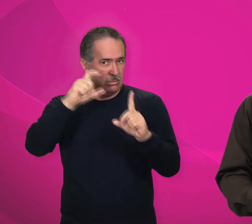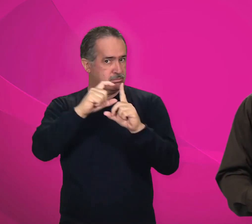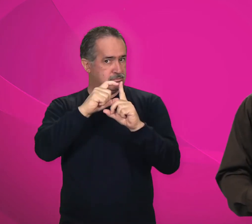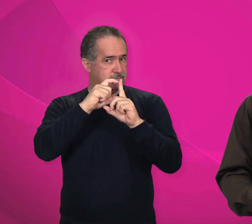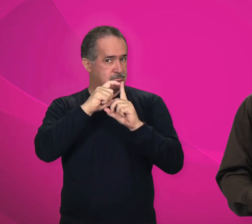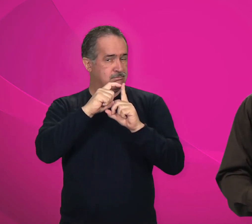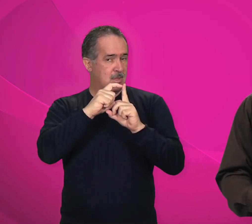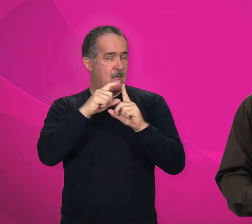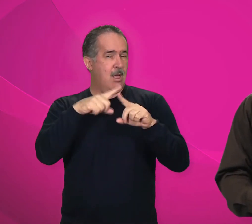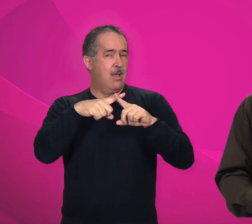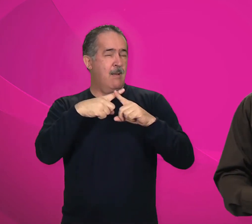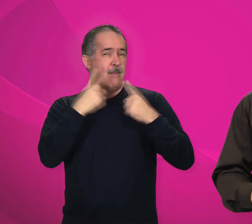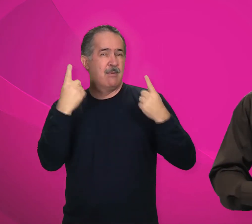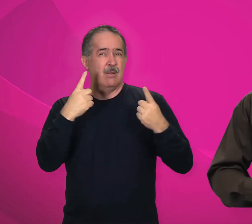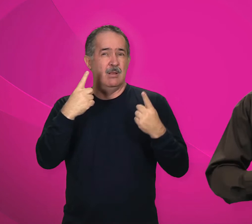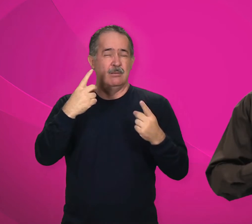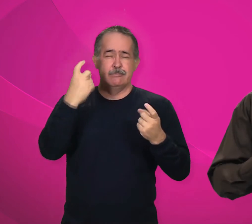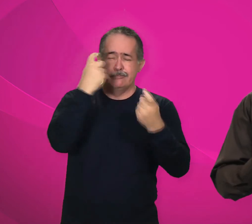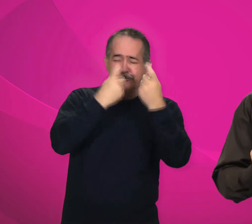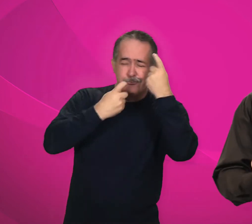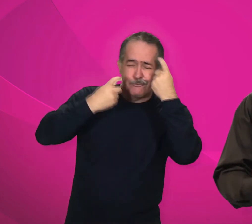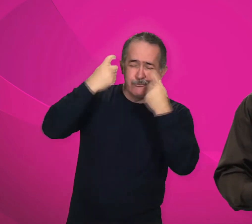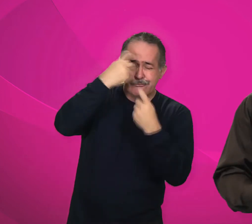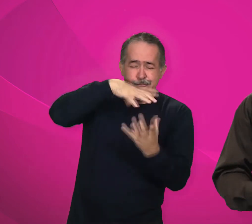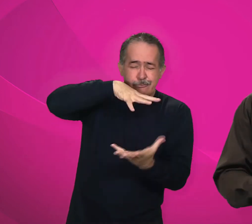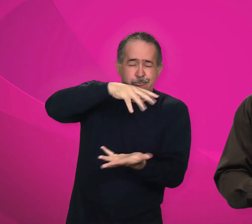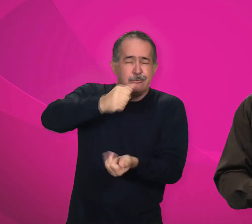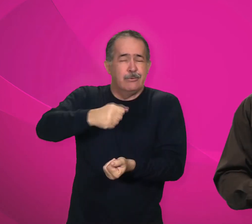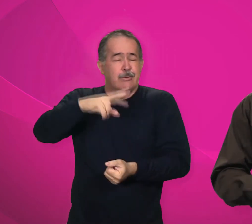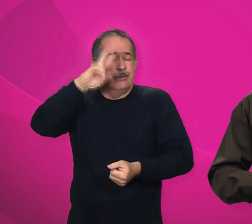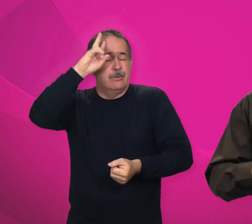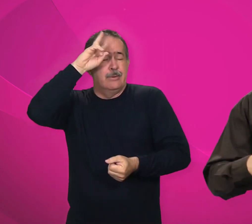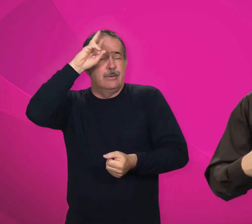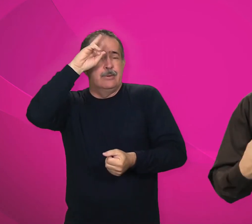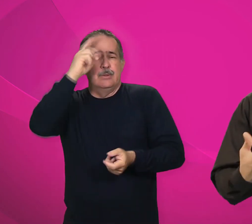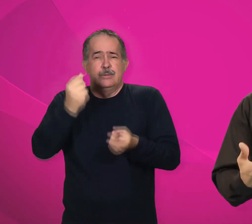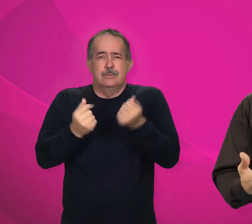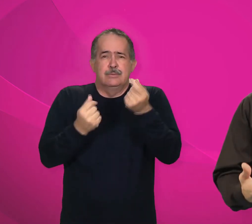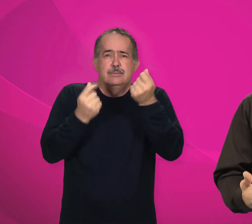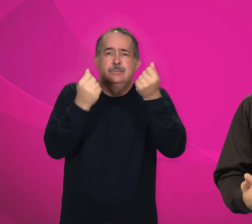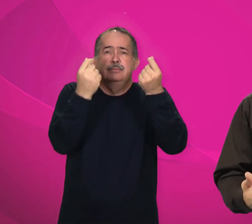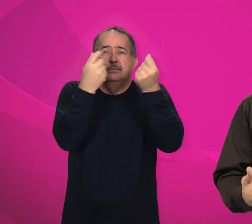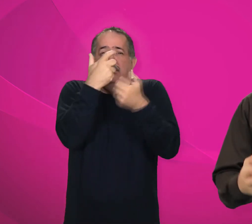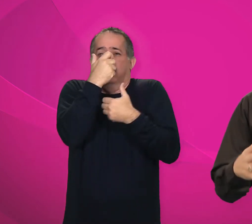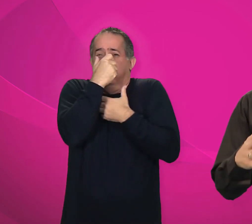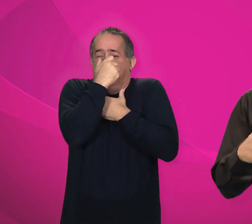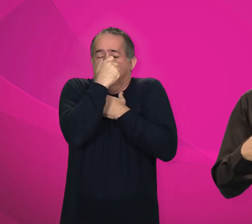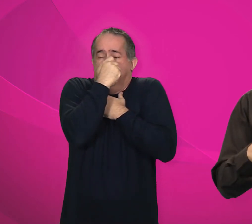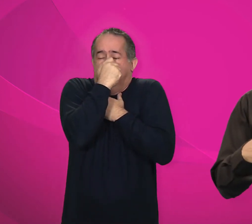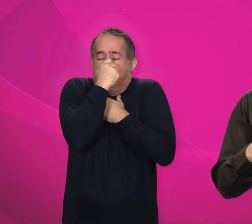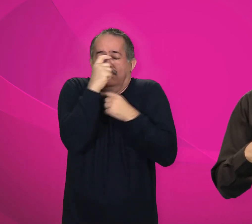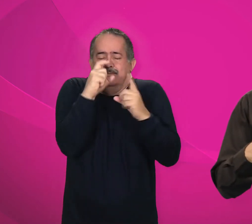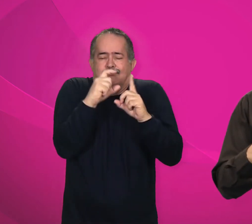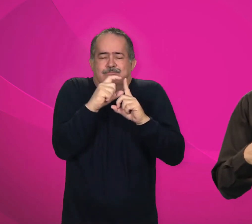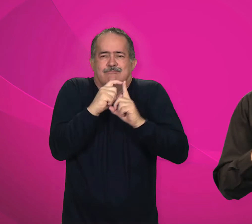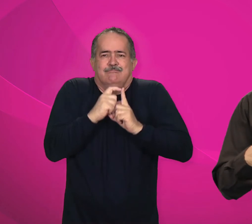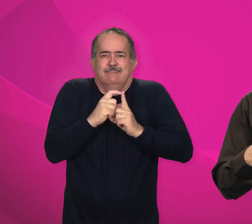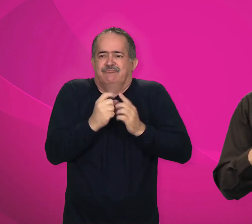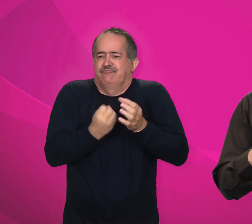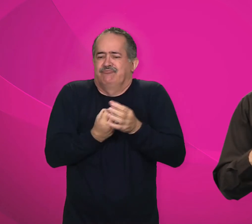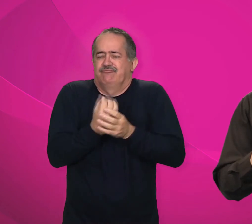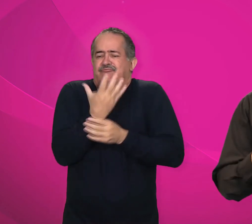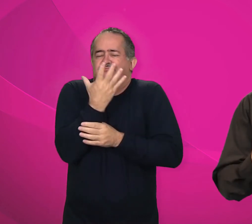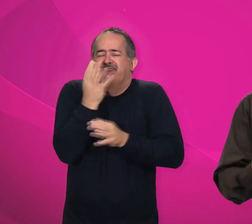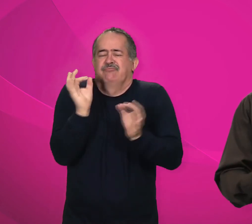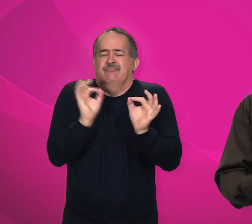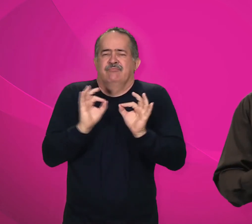aquele que ouve a palavra, mas as preocupações do mundo, a ilusão da riqueza, sufocam a